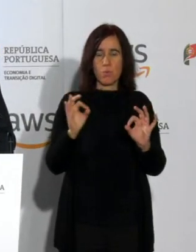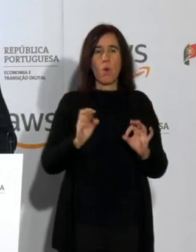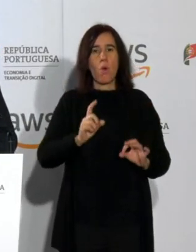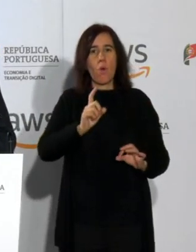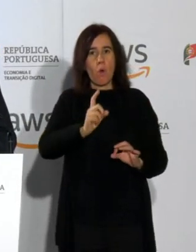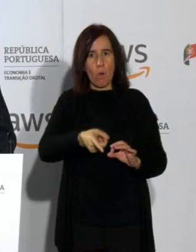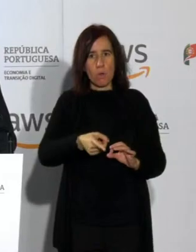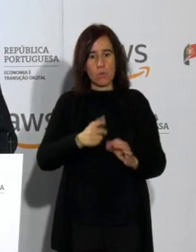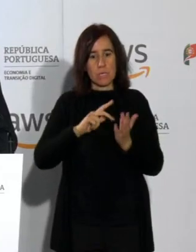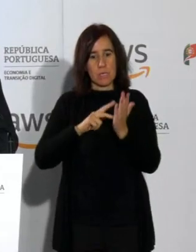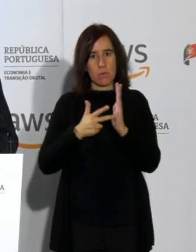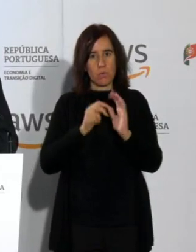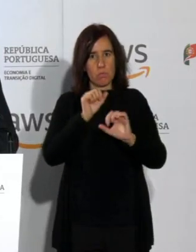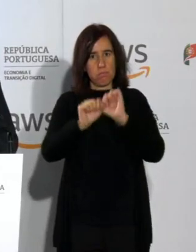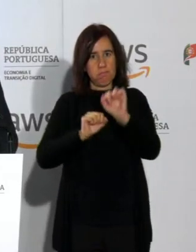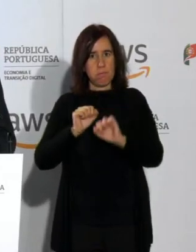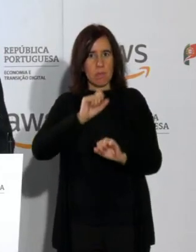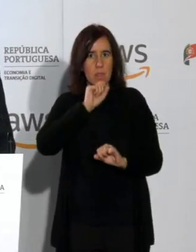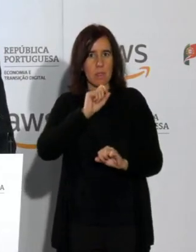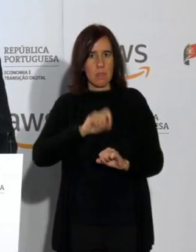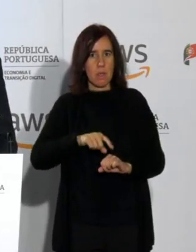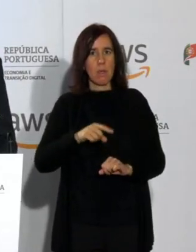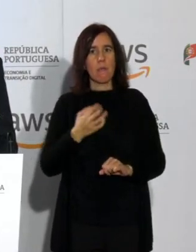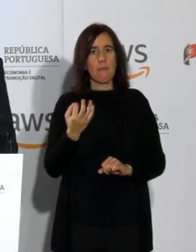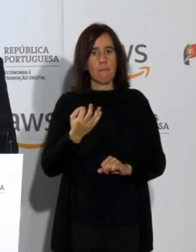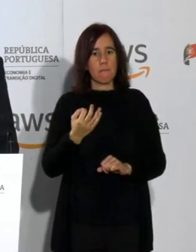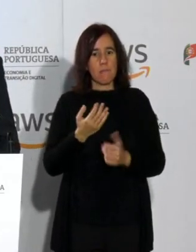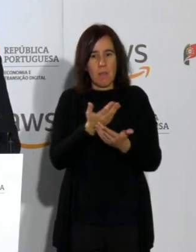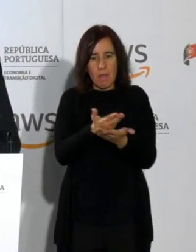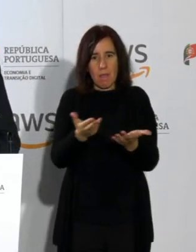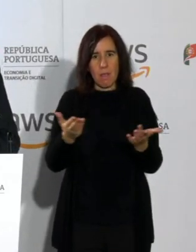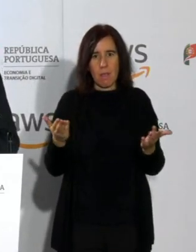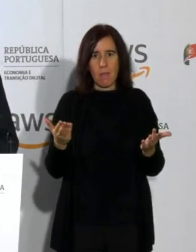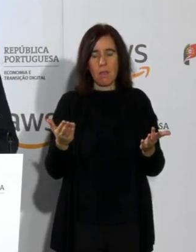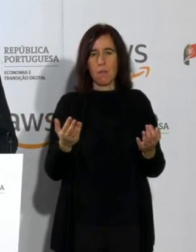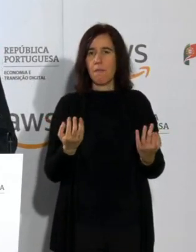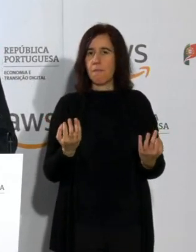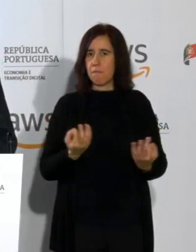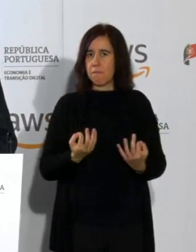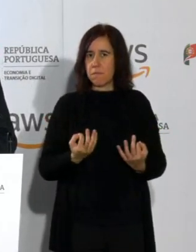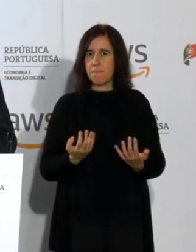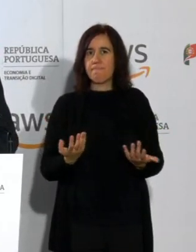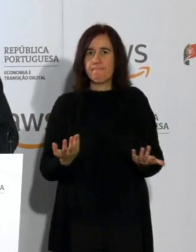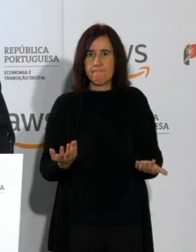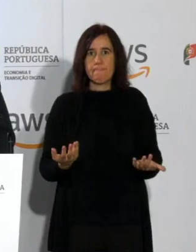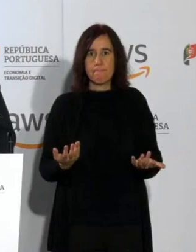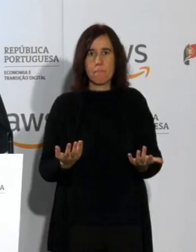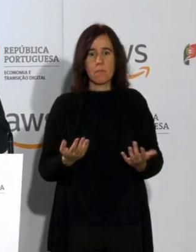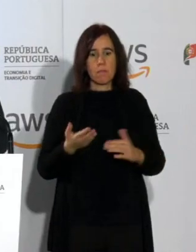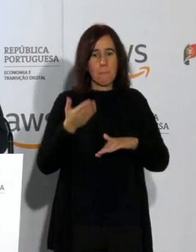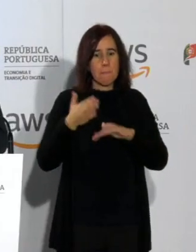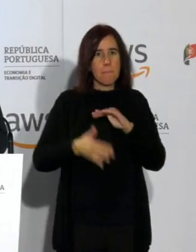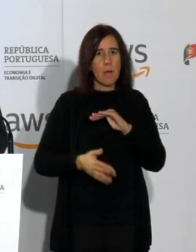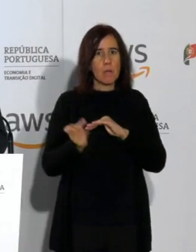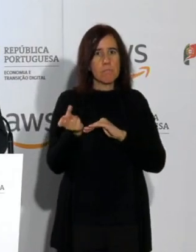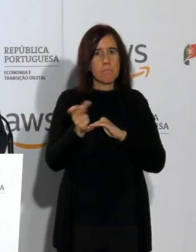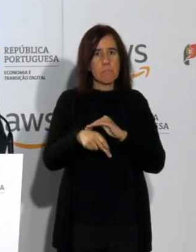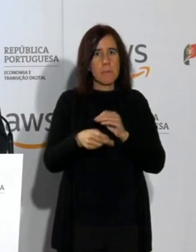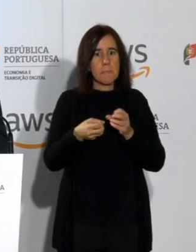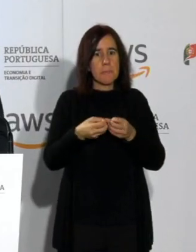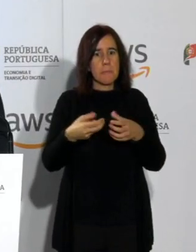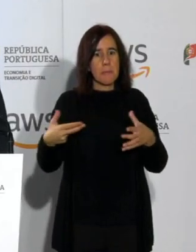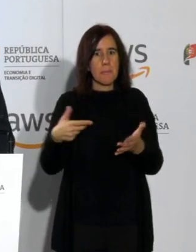de utilizar estas tecnologias e do potencial que elas oferecem foi o súbito crescimento